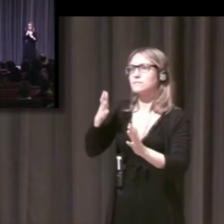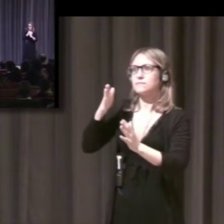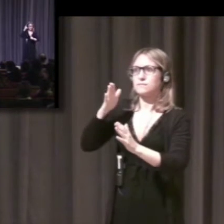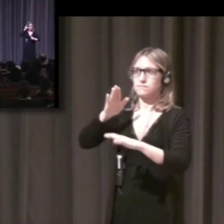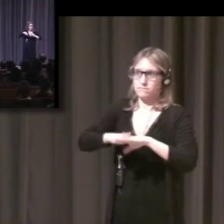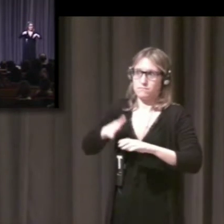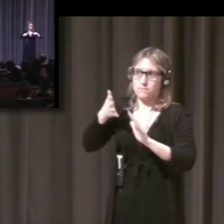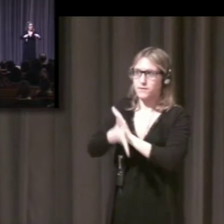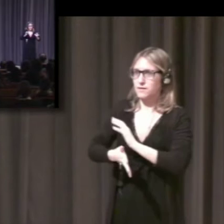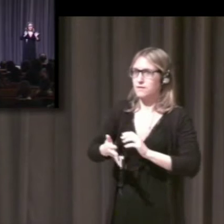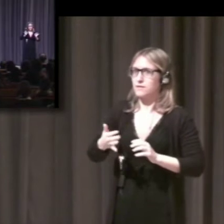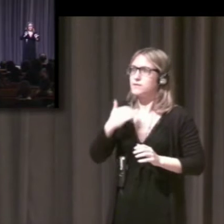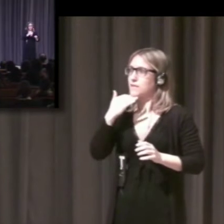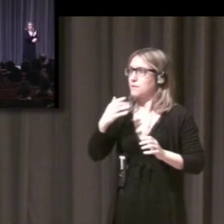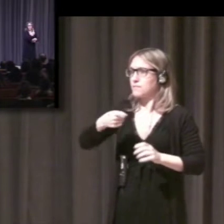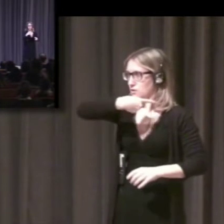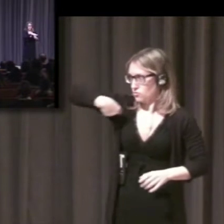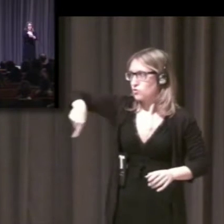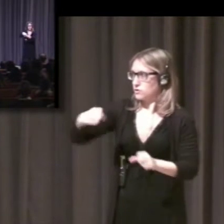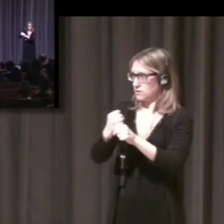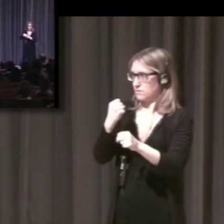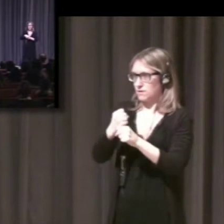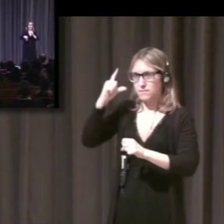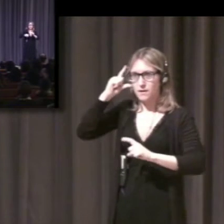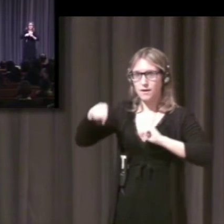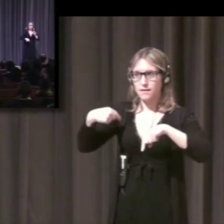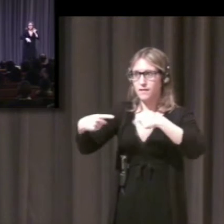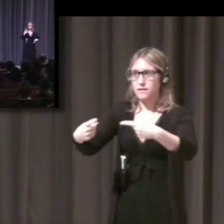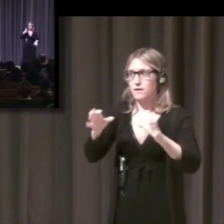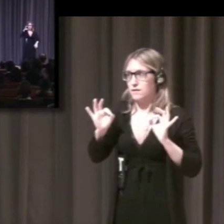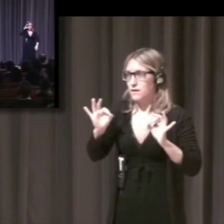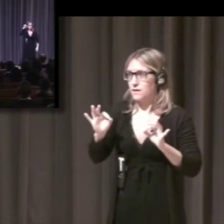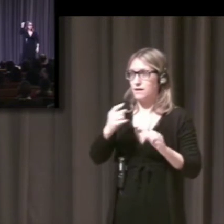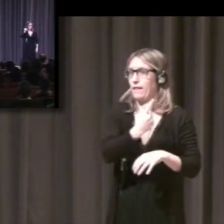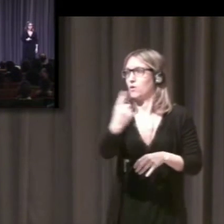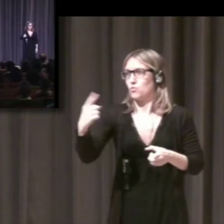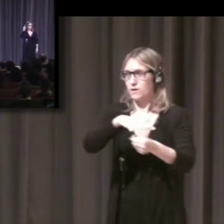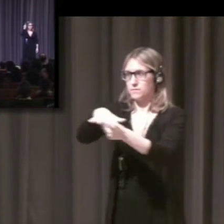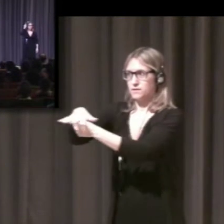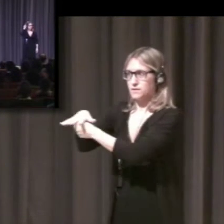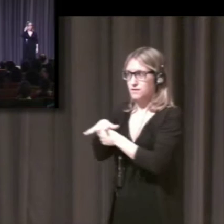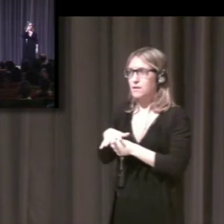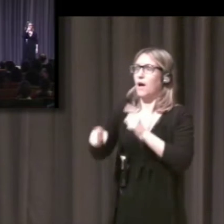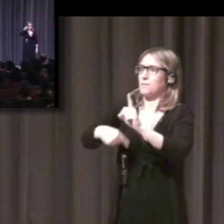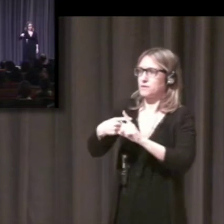a dia, allà on ens pertoca, tenir la sort d'escoltar la professora Dona Jo